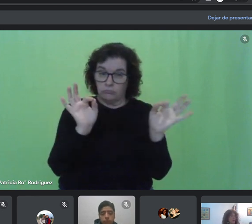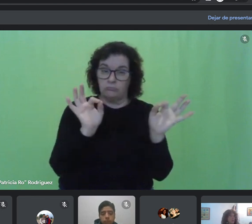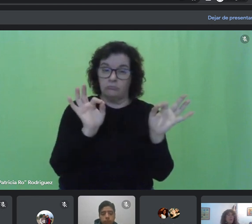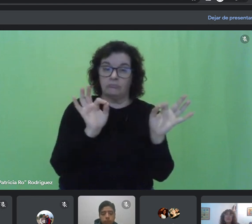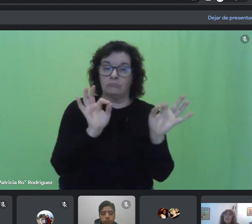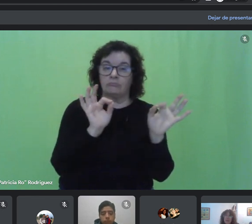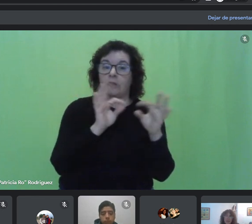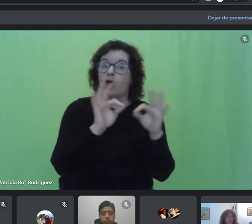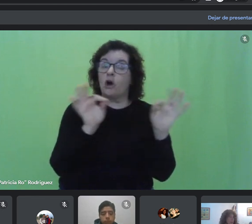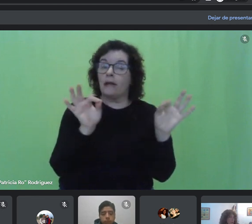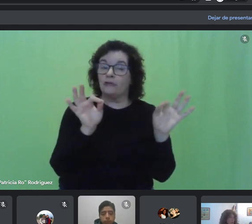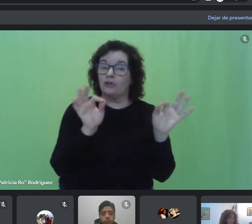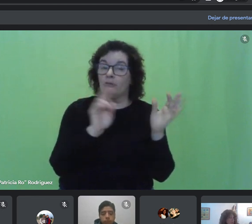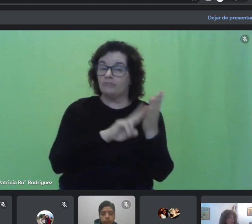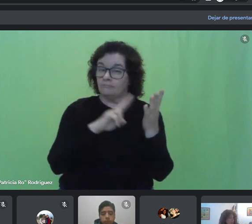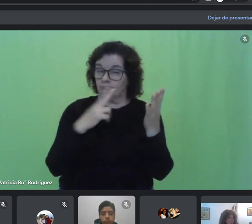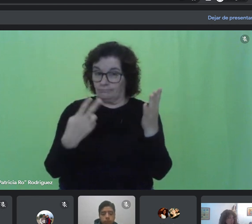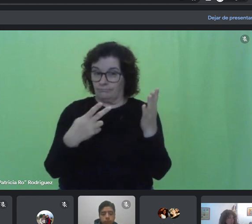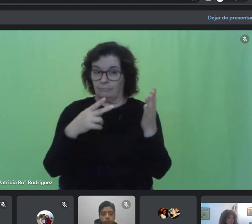Debería. Sí.